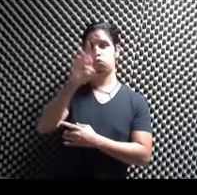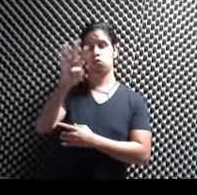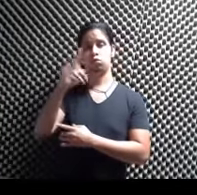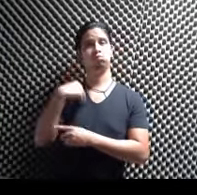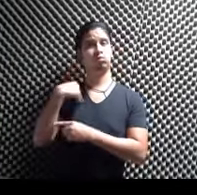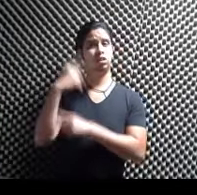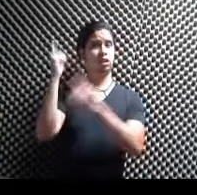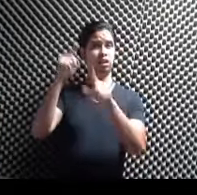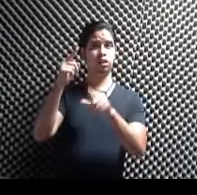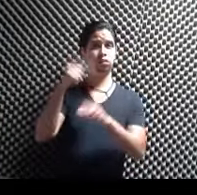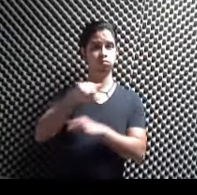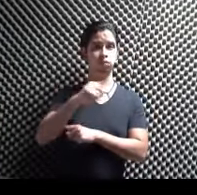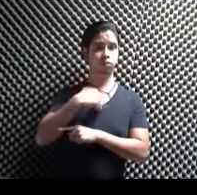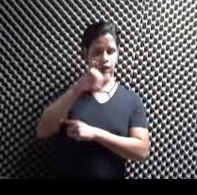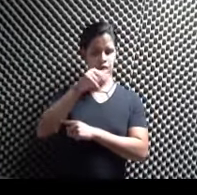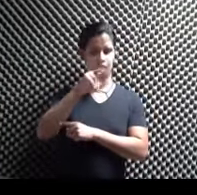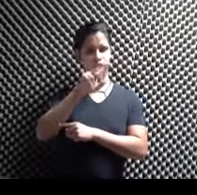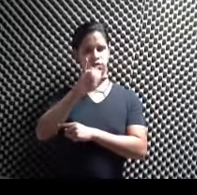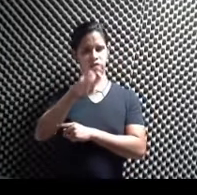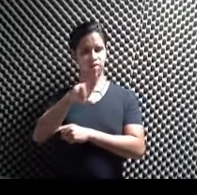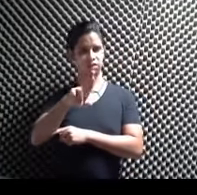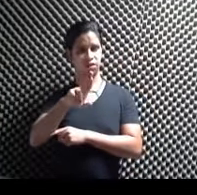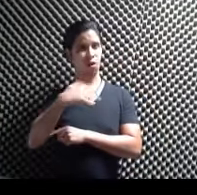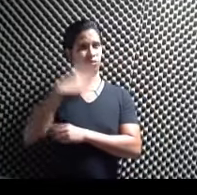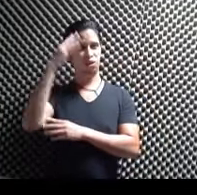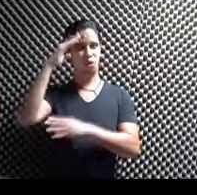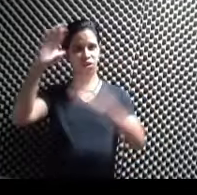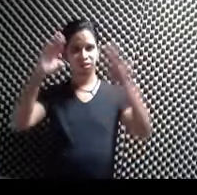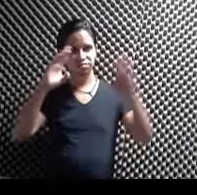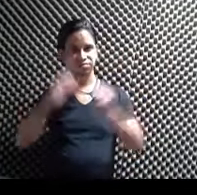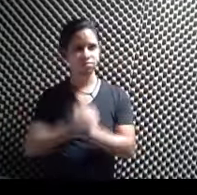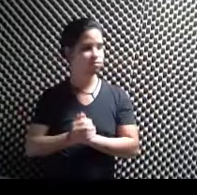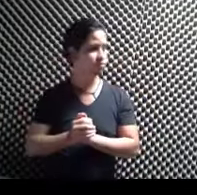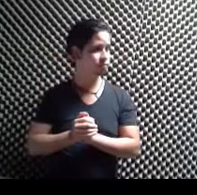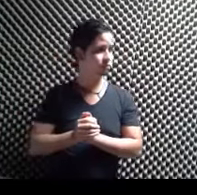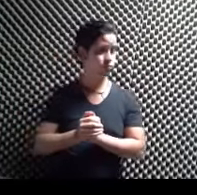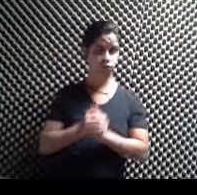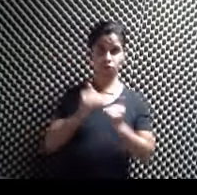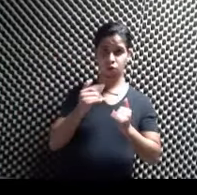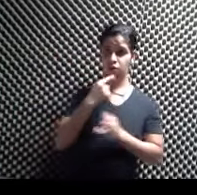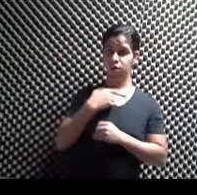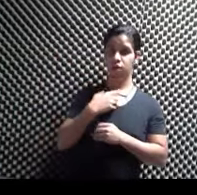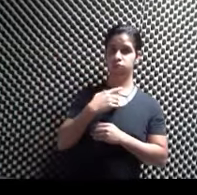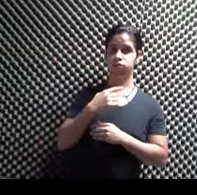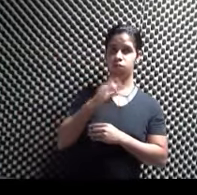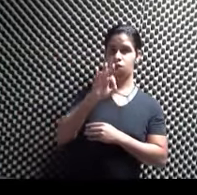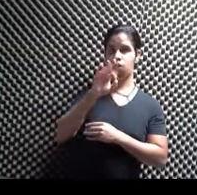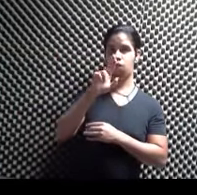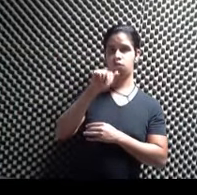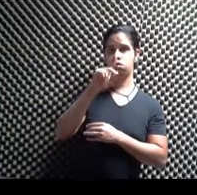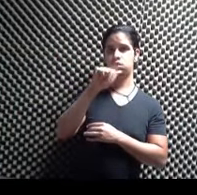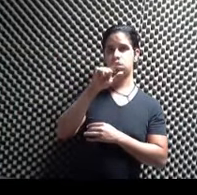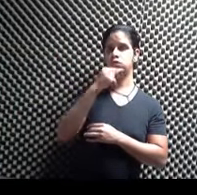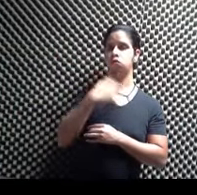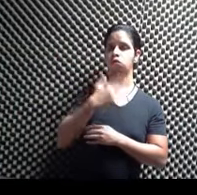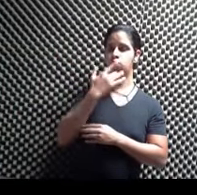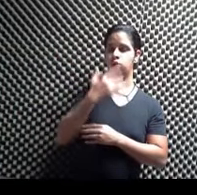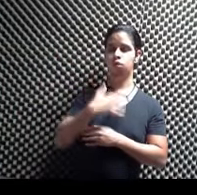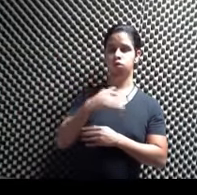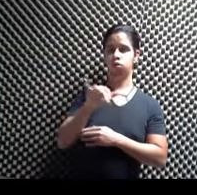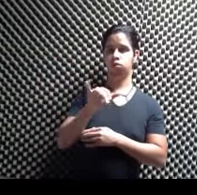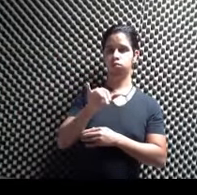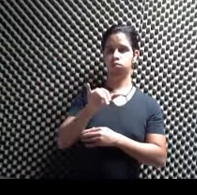allá. Javier. Hola. Hola. Ahora vamos a darle todo el tiempo. La fundación cumplió años también. Con Yemil. Ah, ¿de verdad? Bueno,